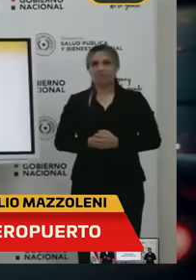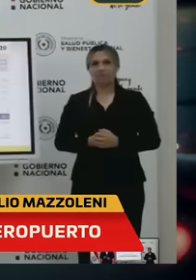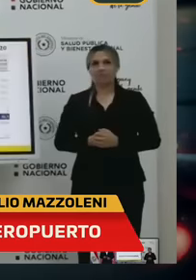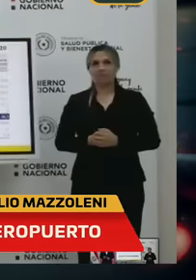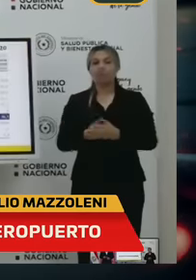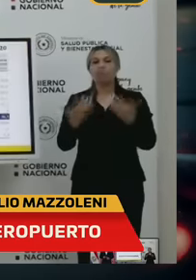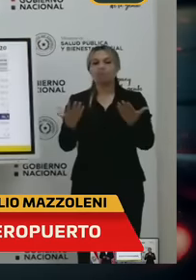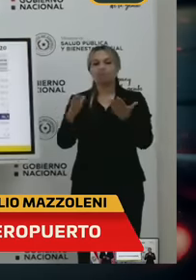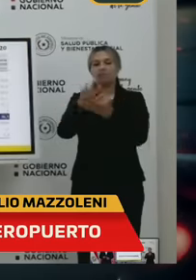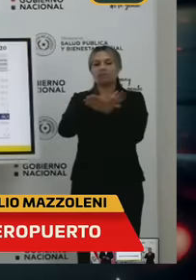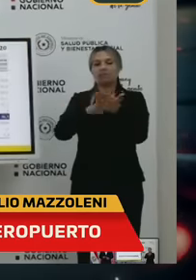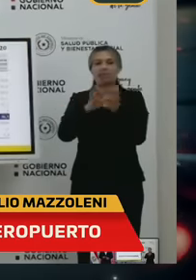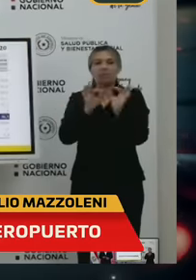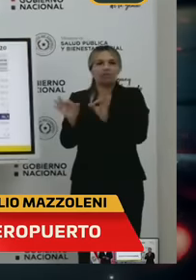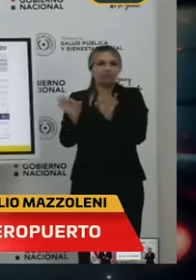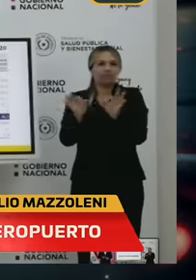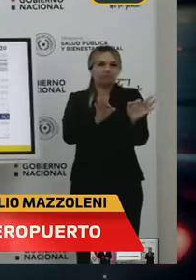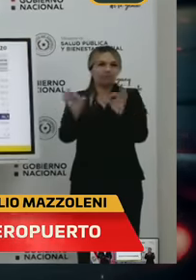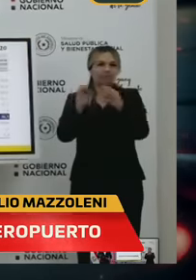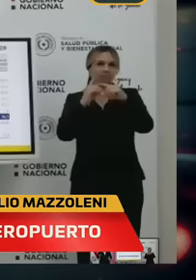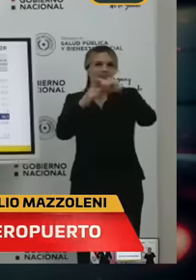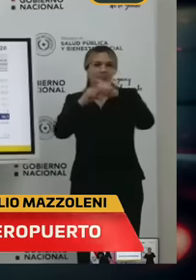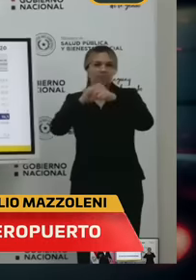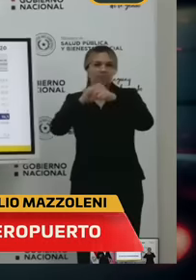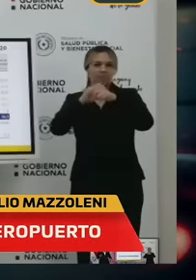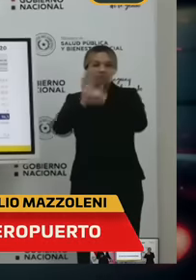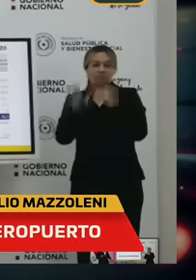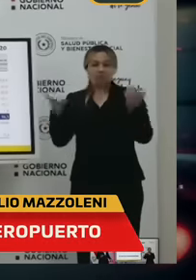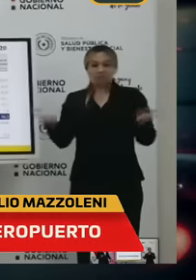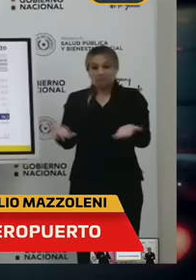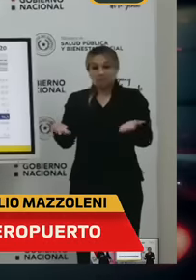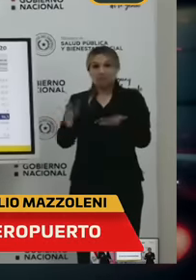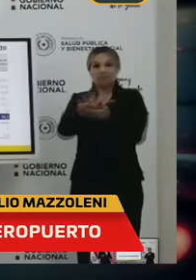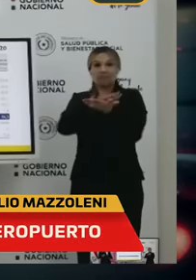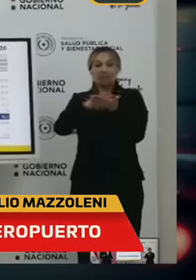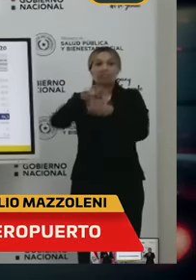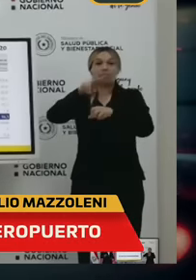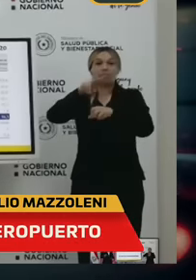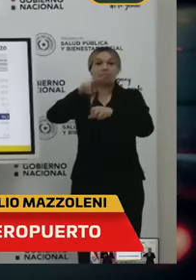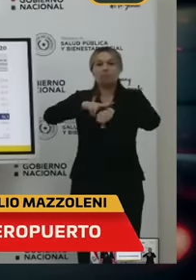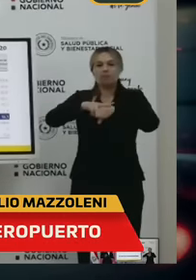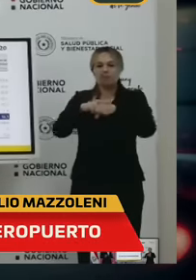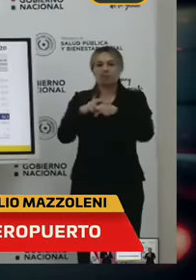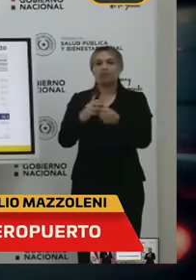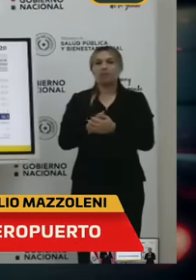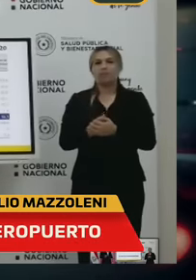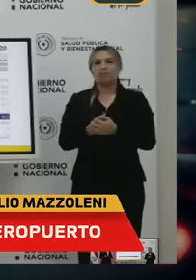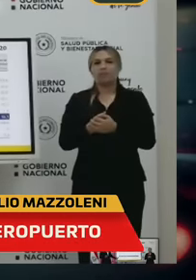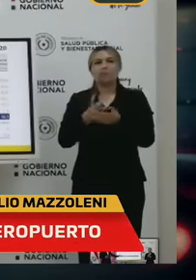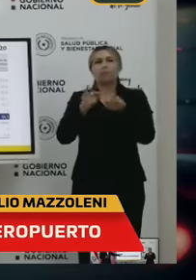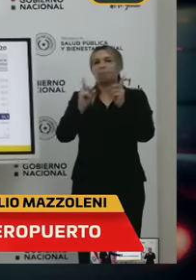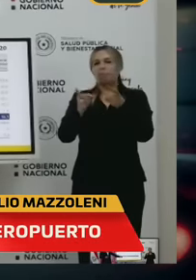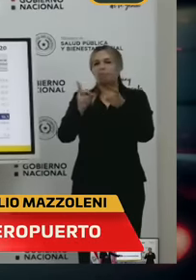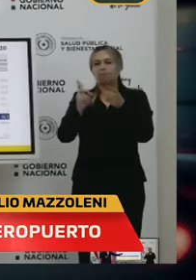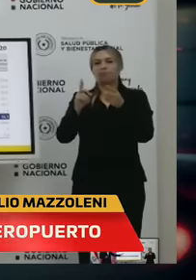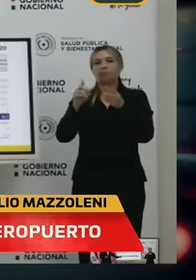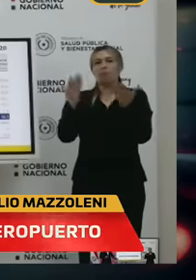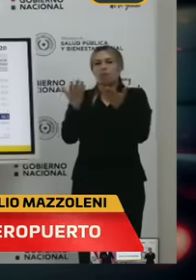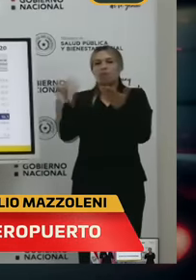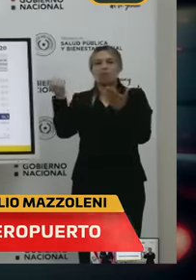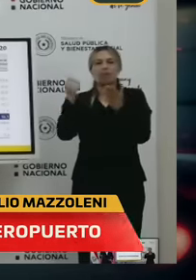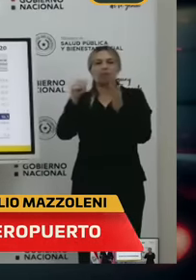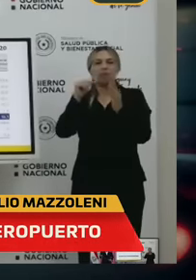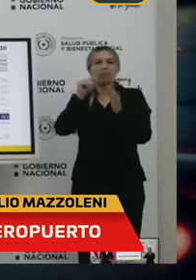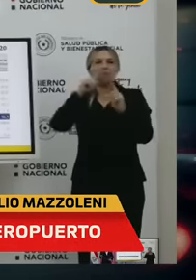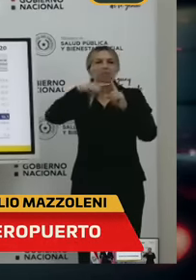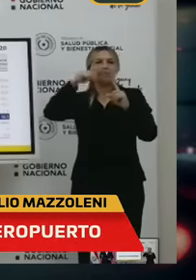Entrando en la situación epidemiológica propiamente dicha, la situación de Paraguay siempre resulta la misma. Estos son datos